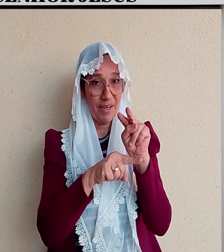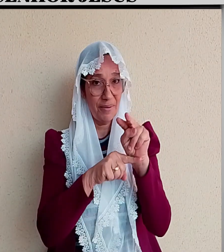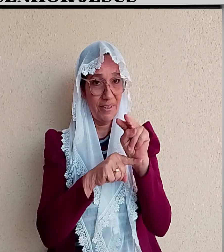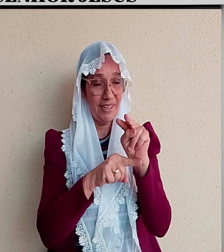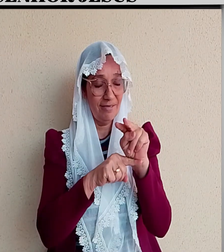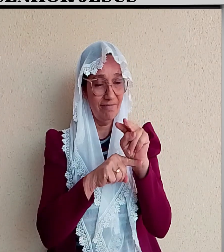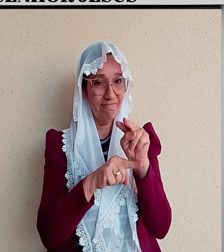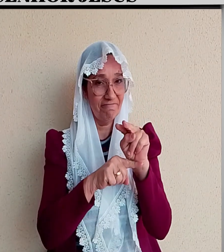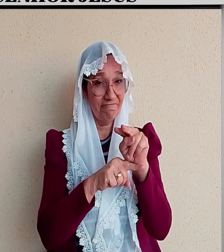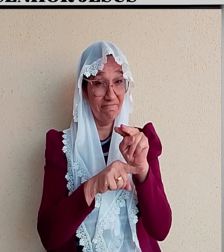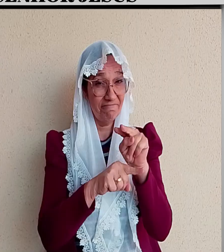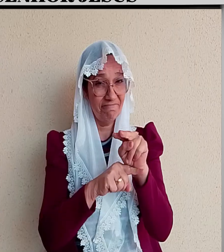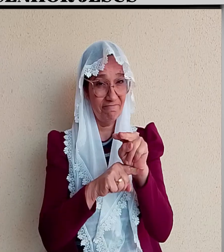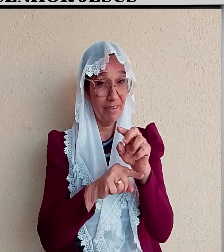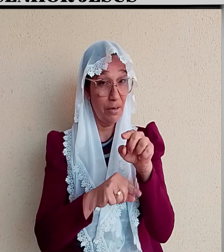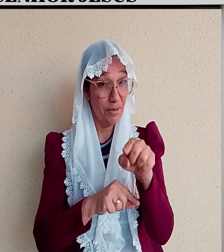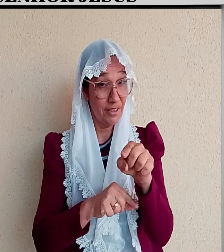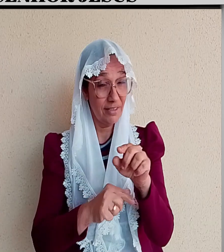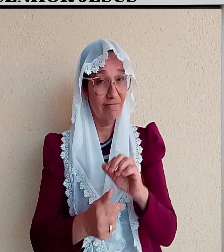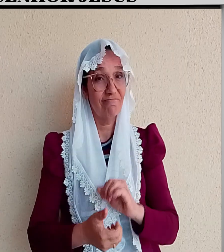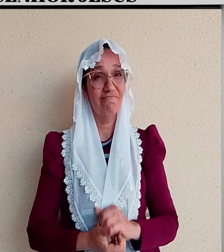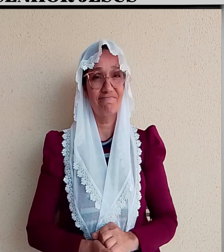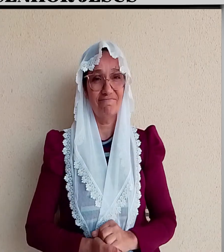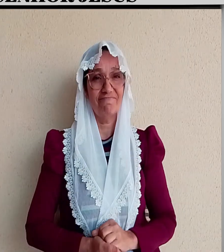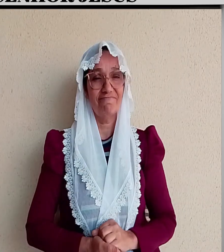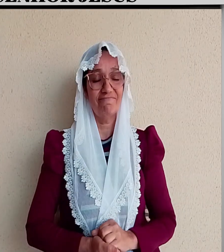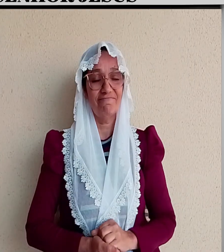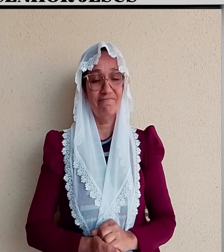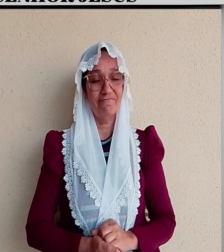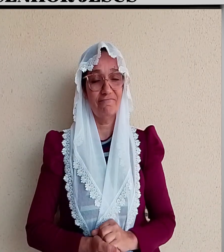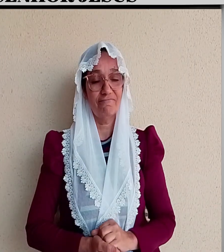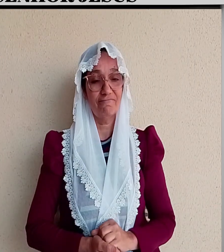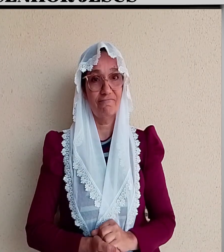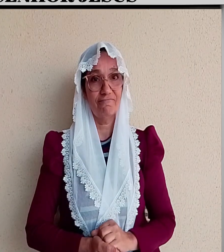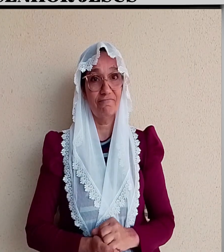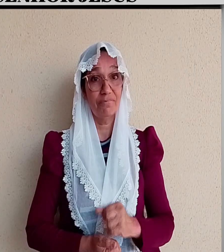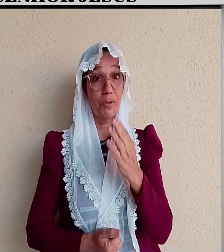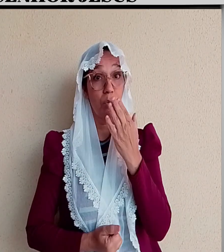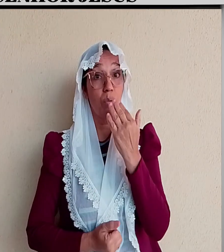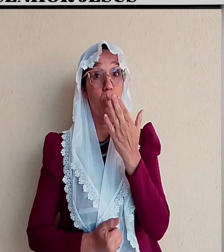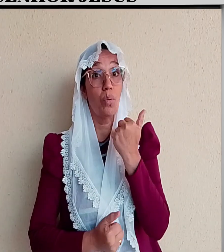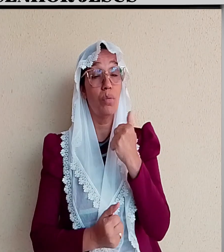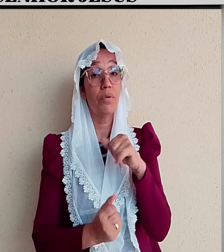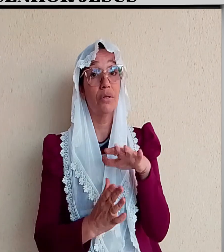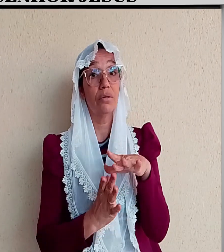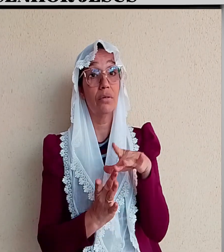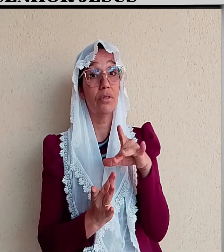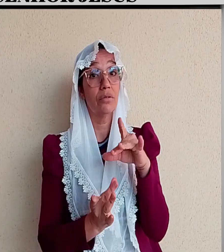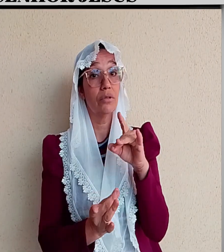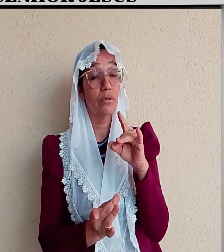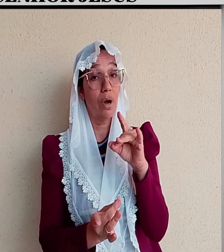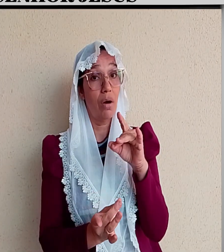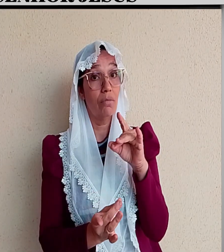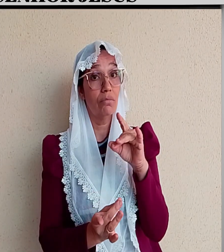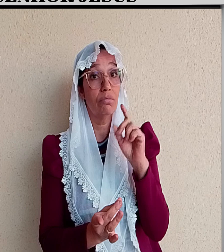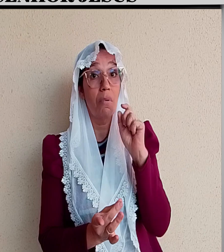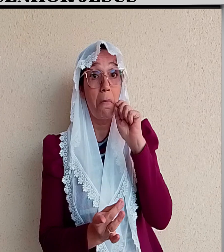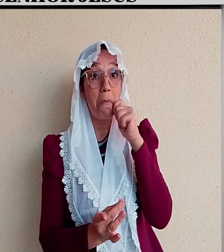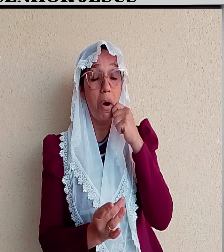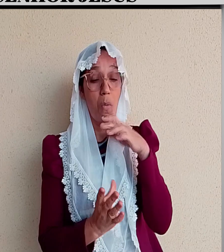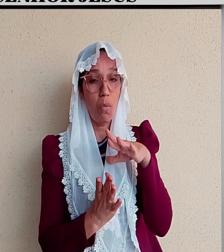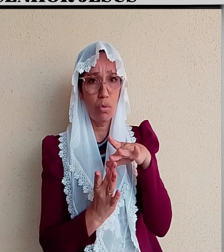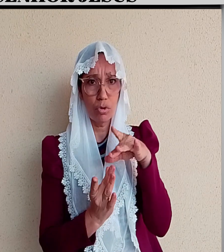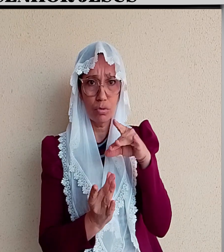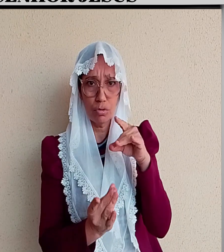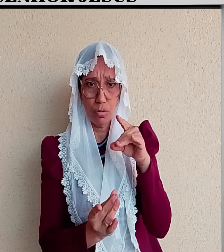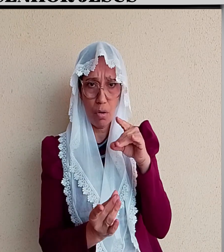te alimentar, eu darei na tua boca, porque você estará com a boca no pó. Glória a Jesus. Eu colocarei o pão como a mãe tira,